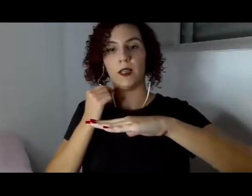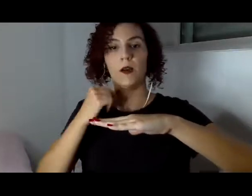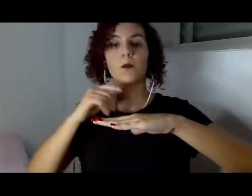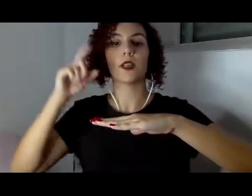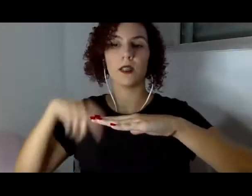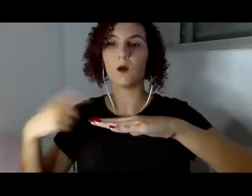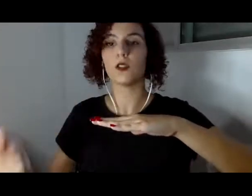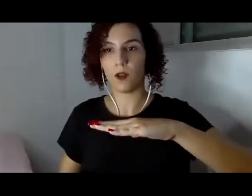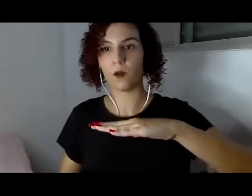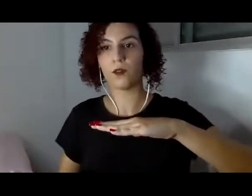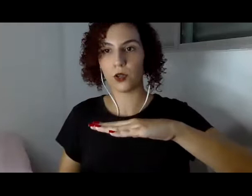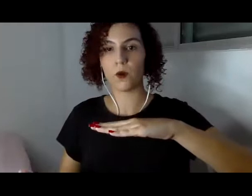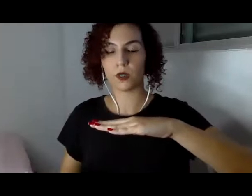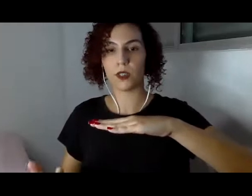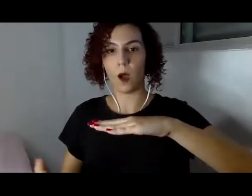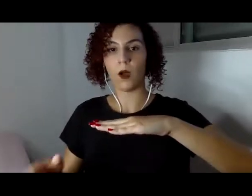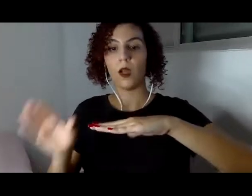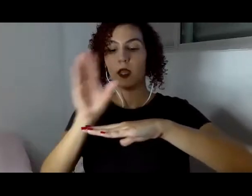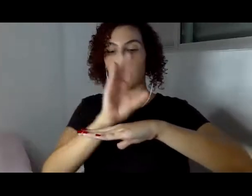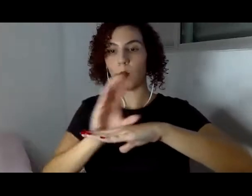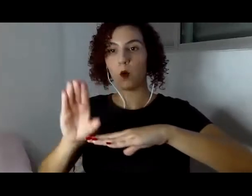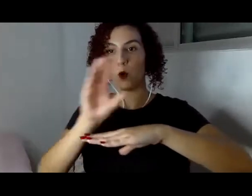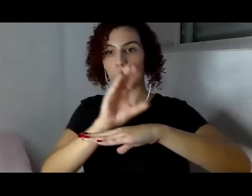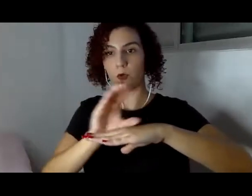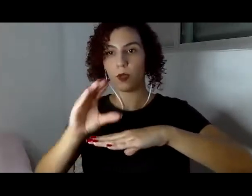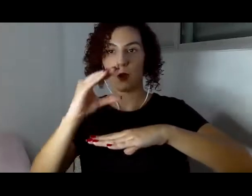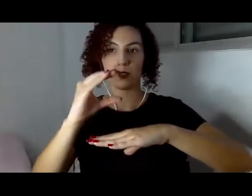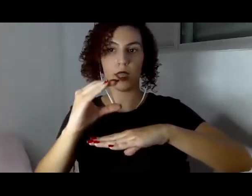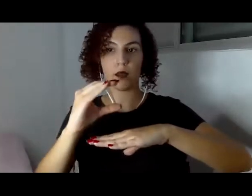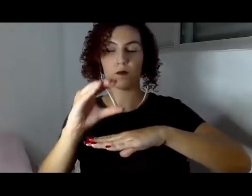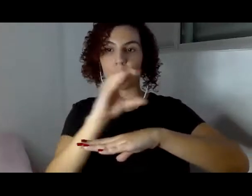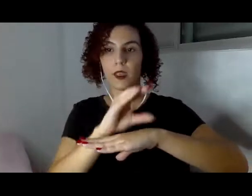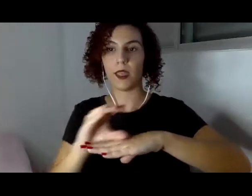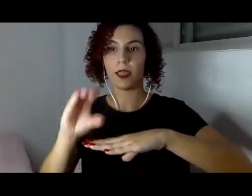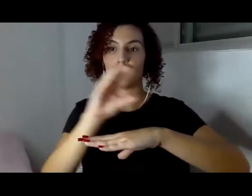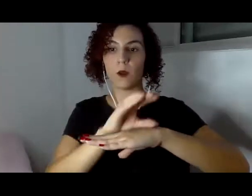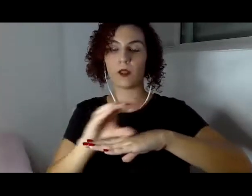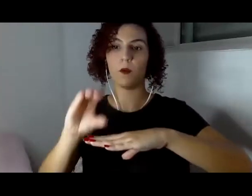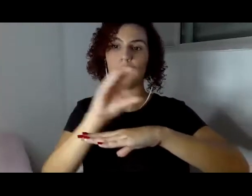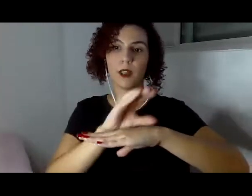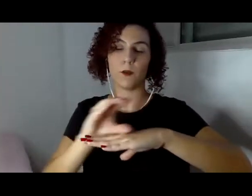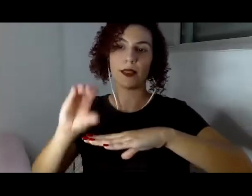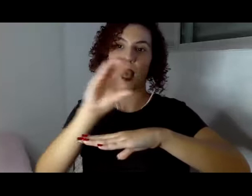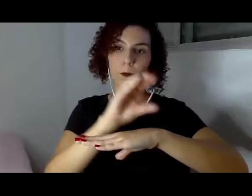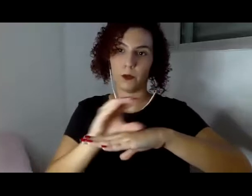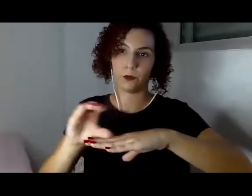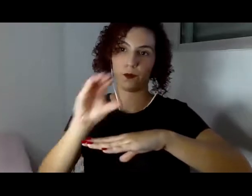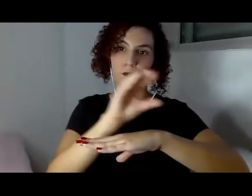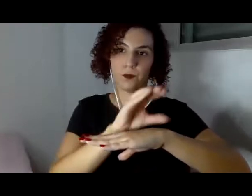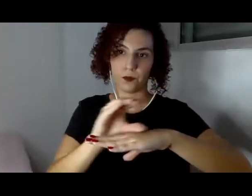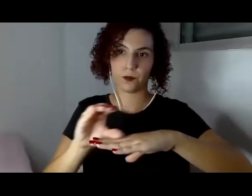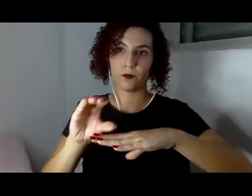sair, porque senão a gente vai confundir com outro sinal. Então, o curso é o C, e aí eu tenho esse movimento mais